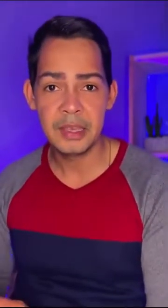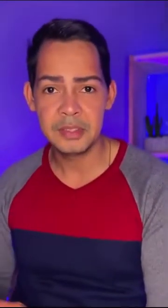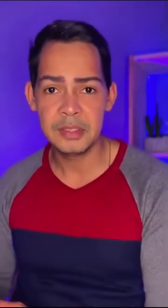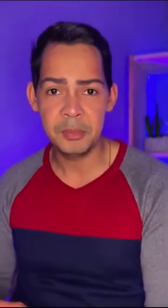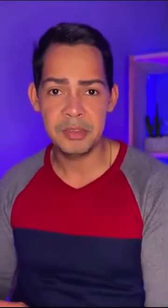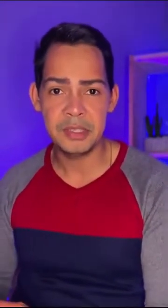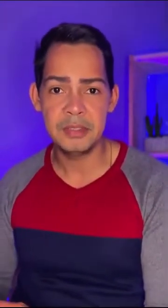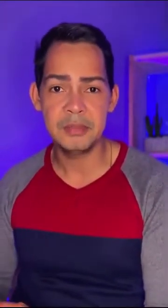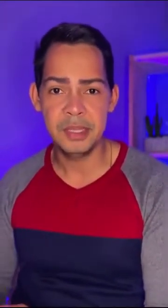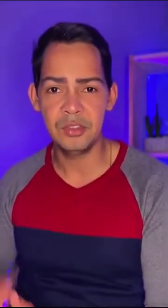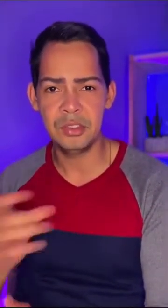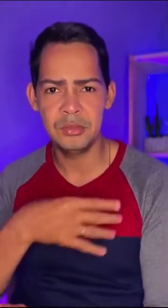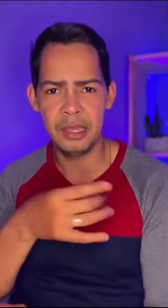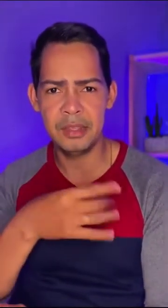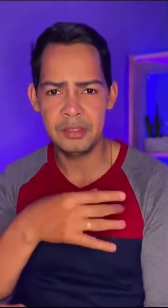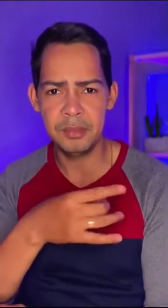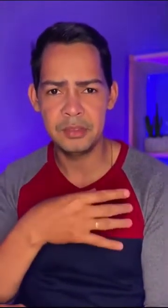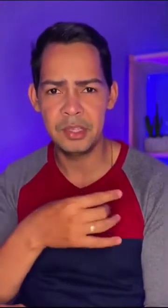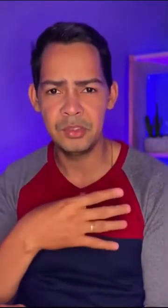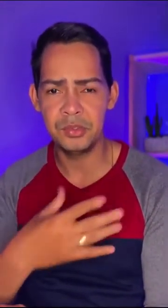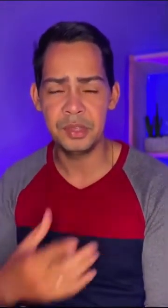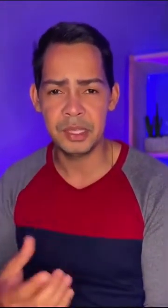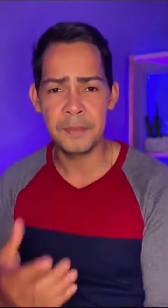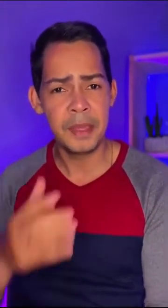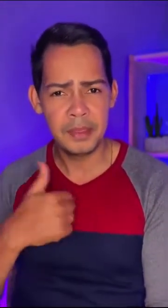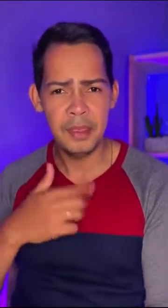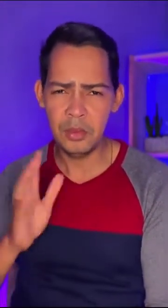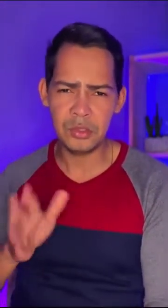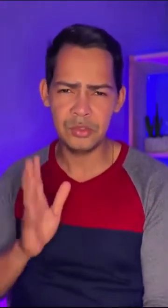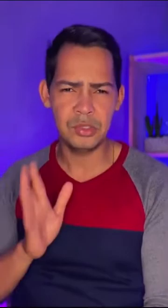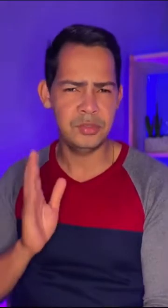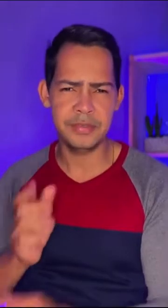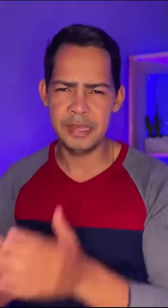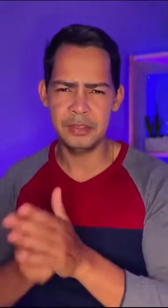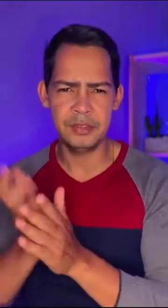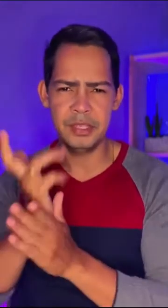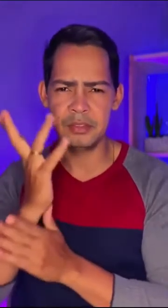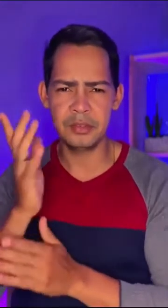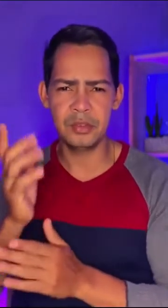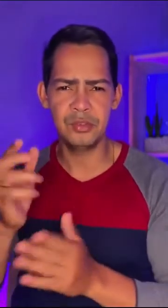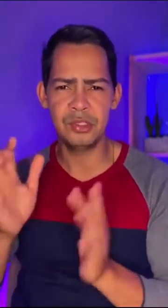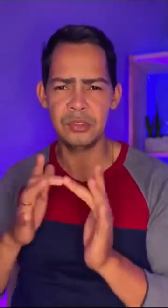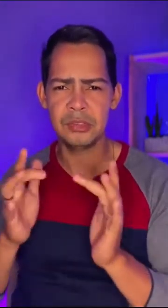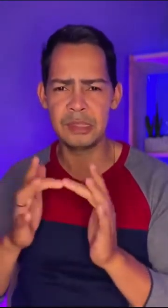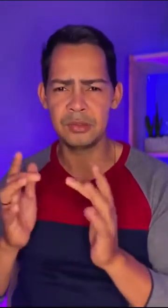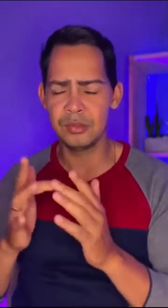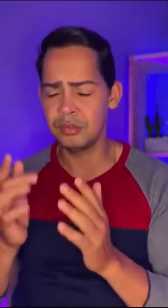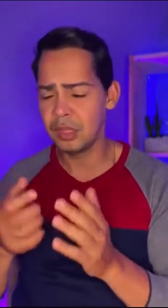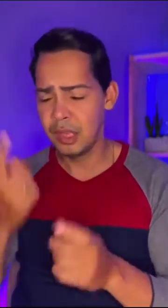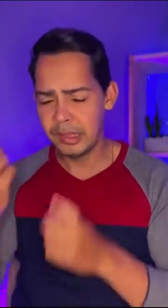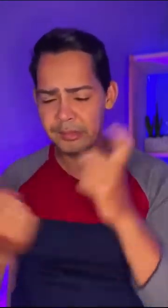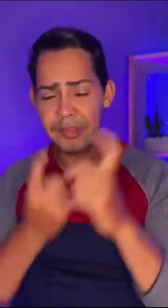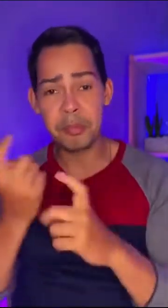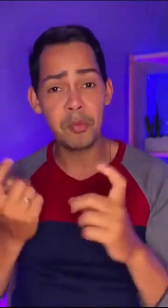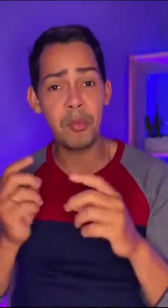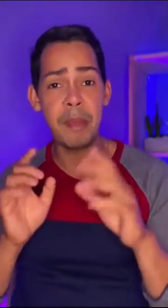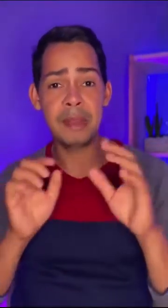você sempre vai ter esse medinho, né? Esse medo que a gente fica, que eu já tive várias vezes quando eu não tinha contato com o surdo. Eu ficava preocupada, às